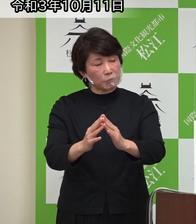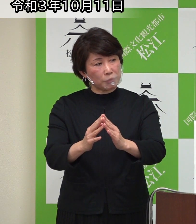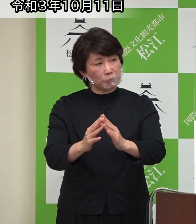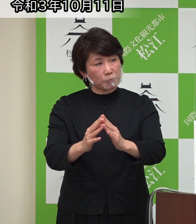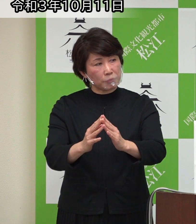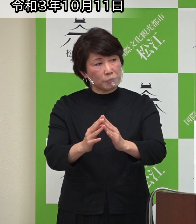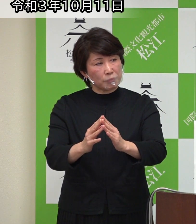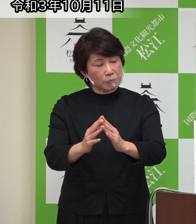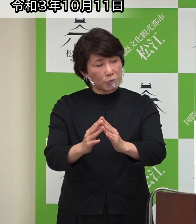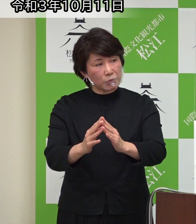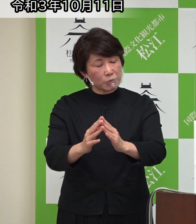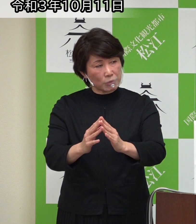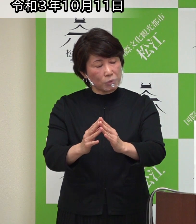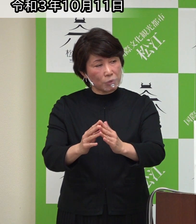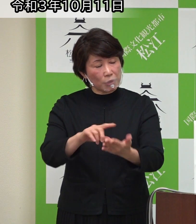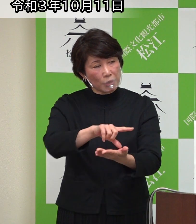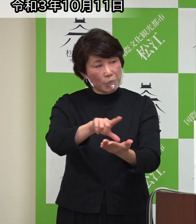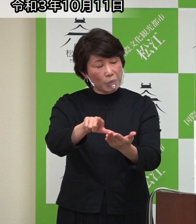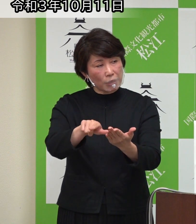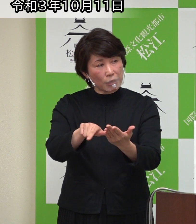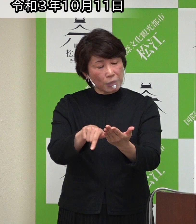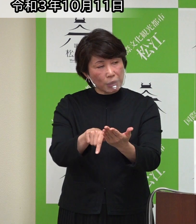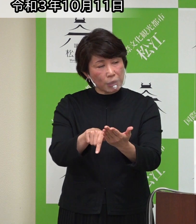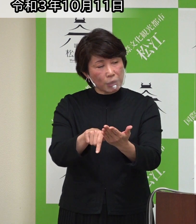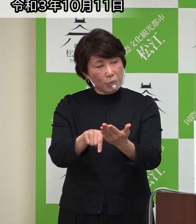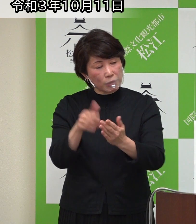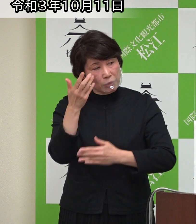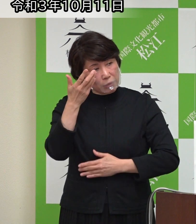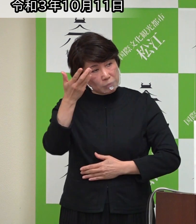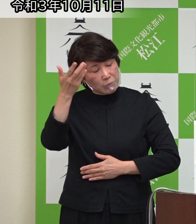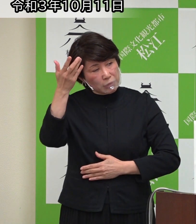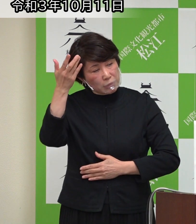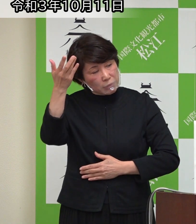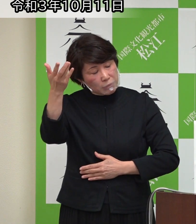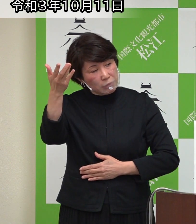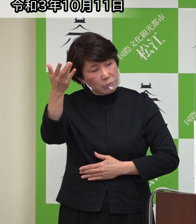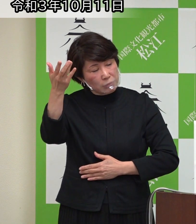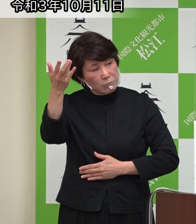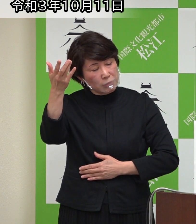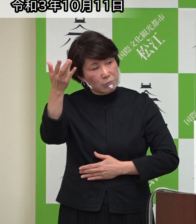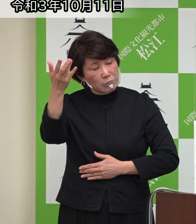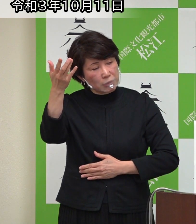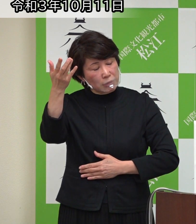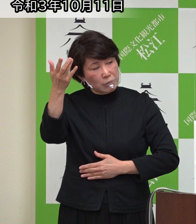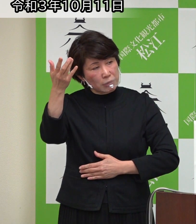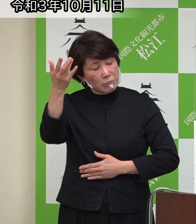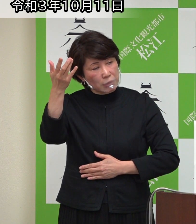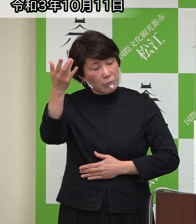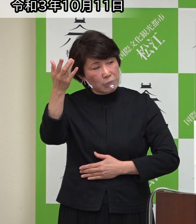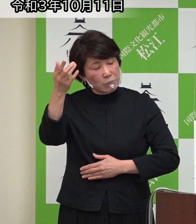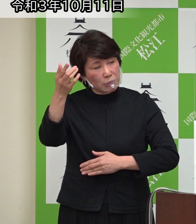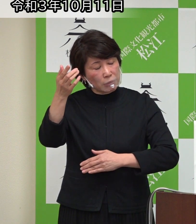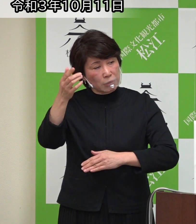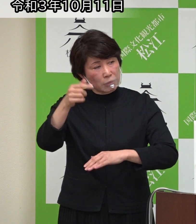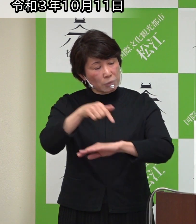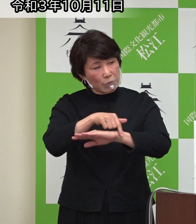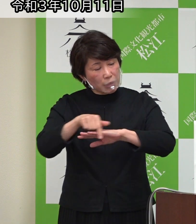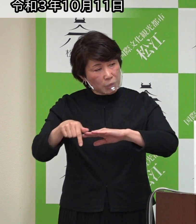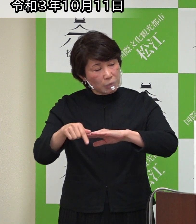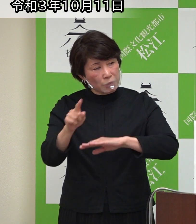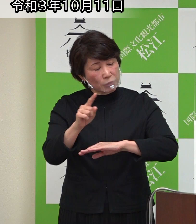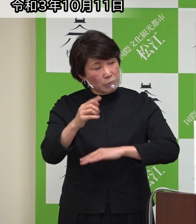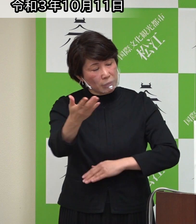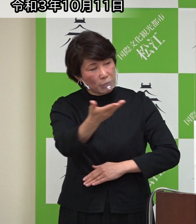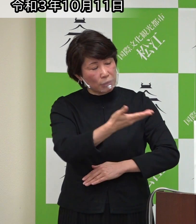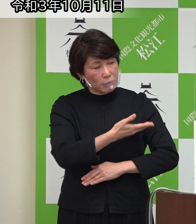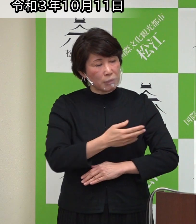あのまあ、このエリアビジョンをもって将来そのどうしていこうというお考えがそのあるのかちょっと改めて聞いていいでしょうか。 わかりました。あの松江